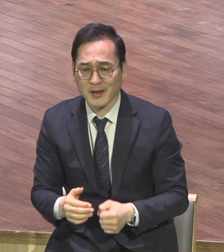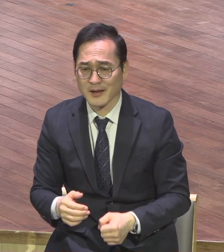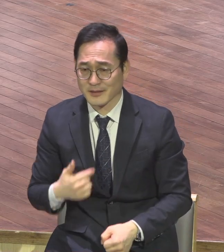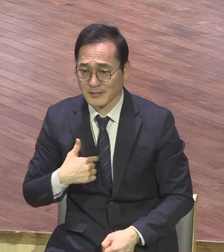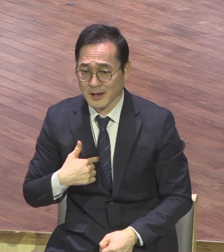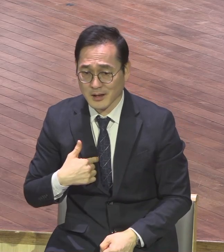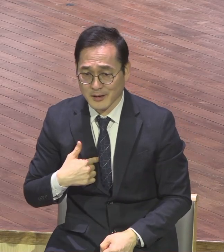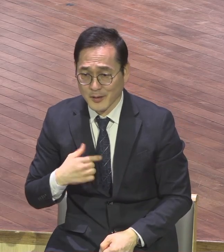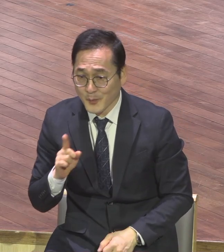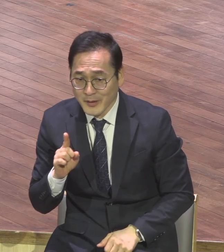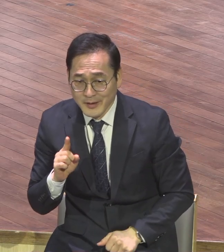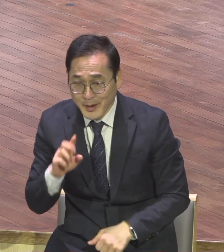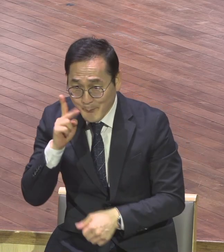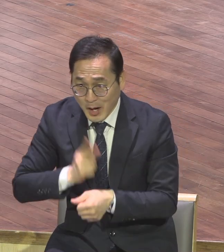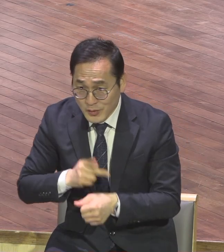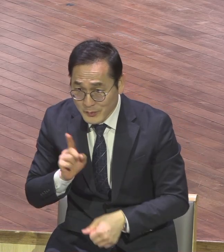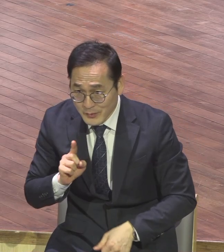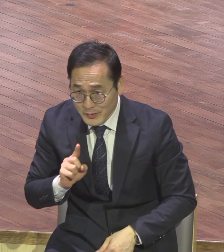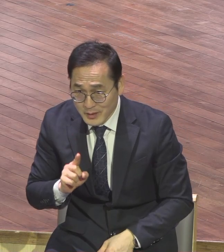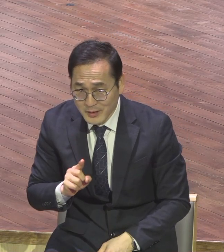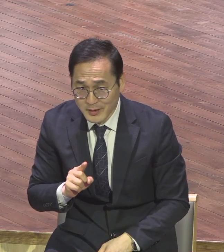그렇게 해서